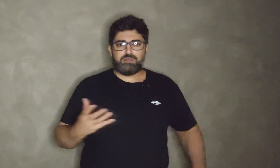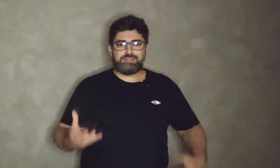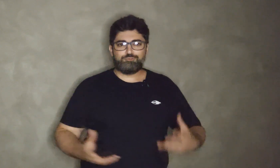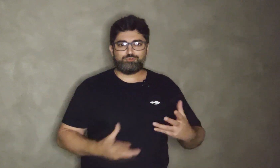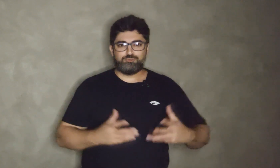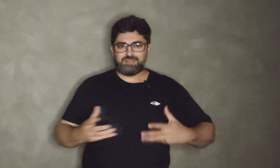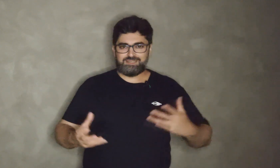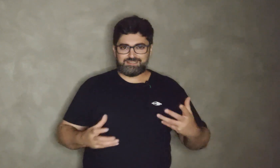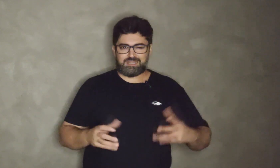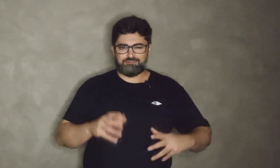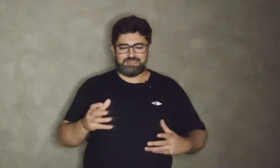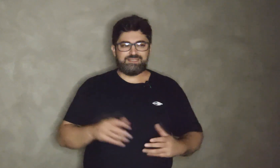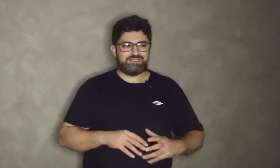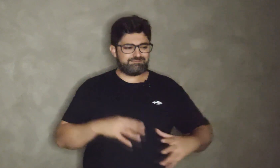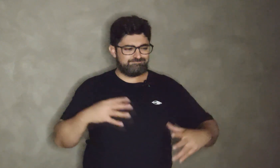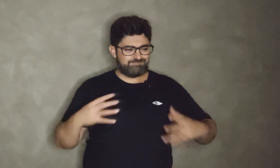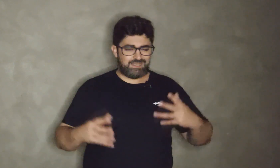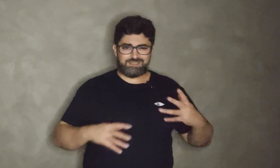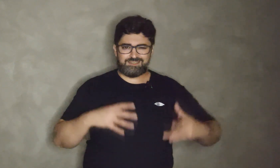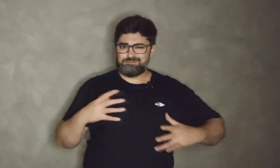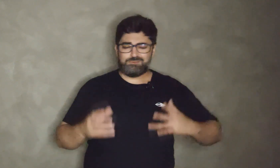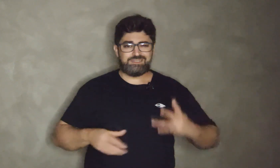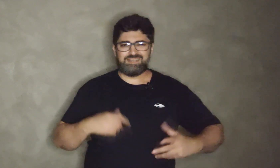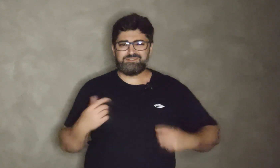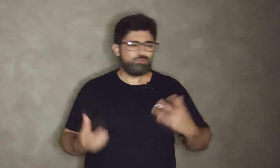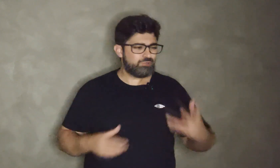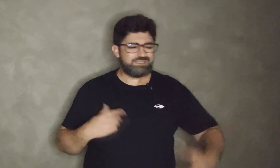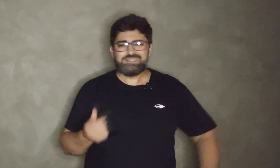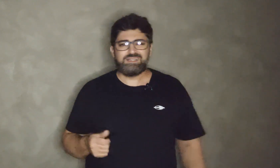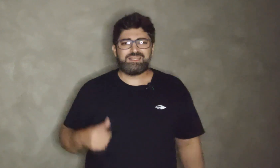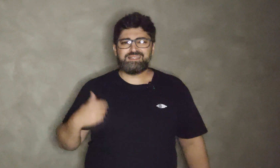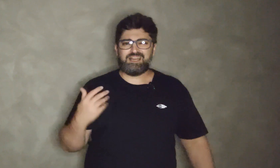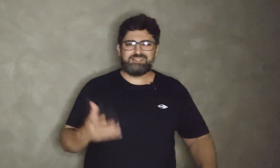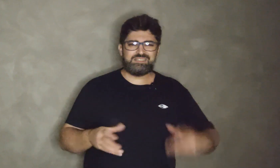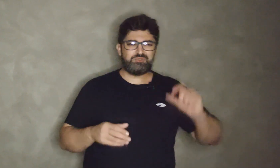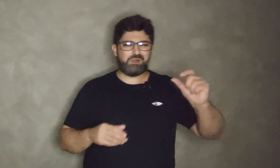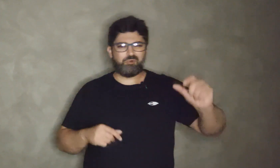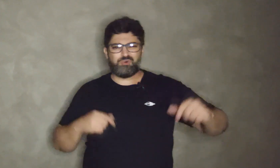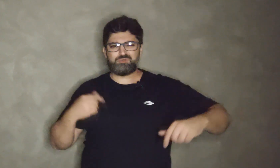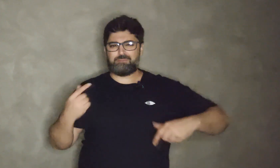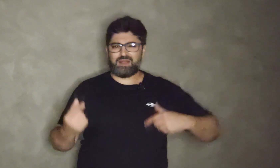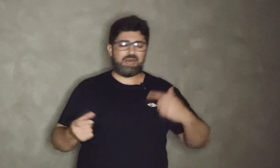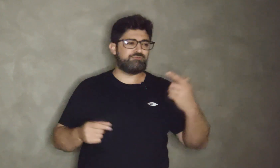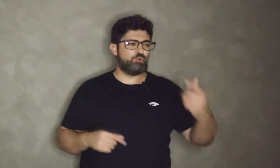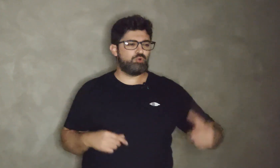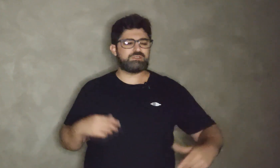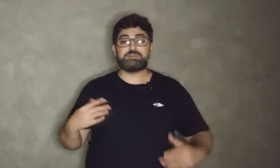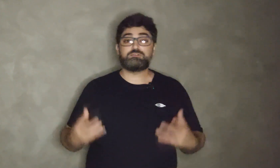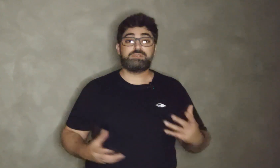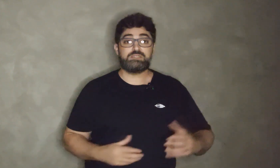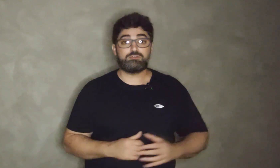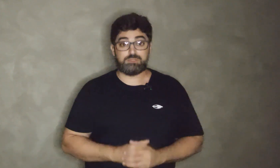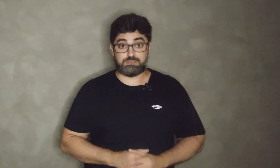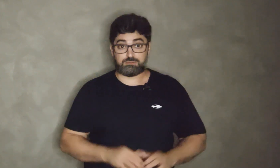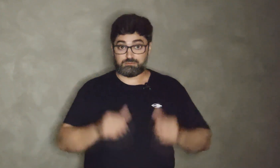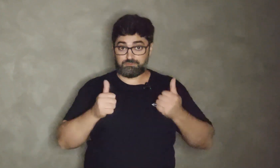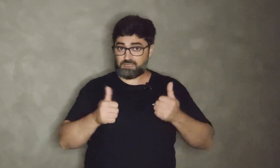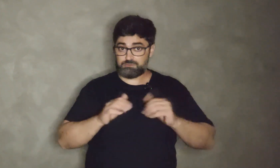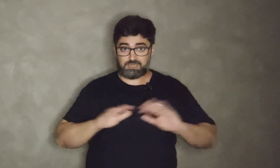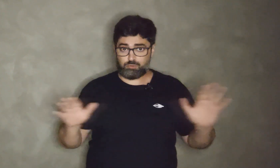maioria dos surdos ali que estavam ali, eles, né, eles não estão entendendo. Eu entendi uma coisa, uma palavra ou outra, mas eu não entendi o texto. Eu falei, não,